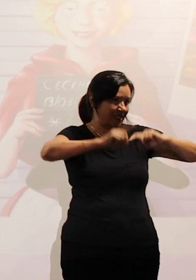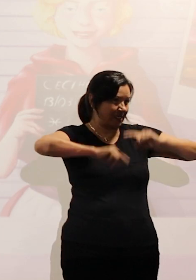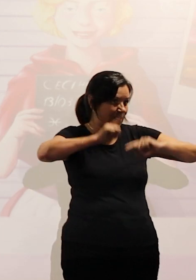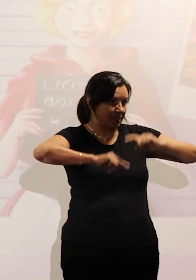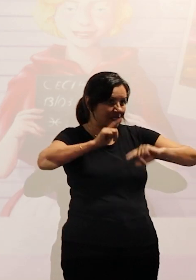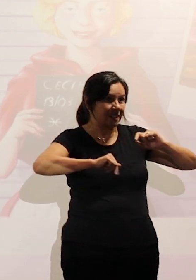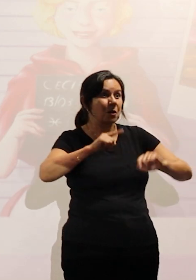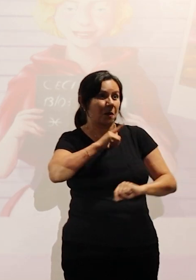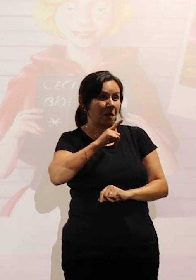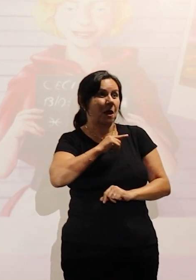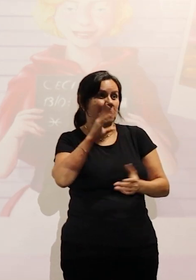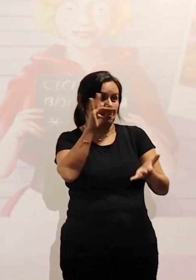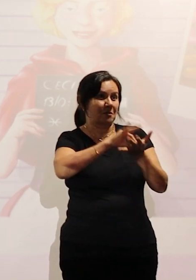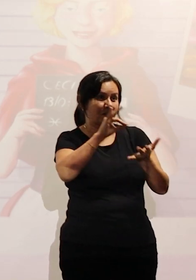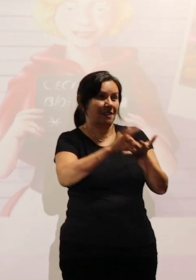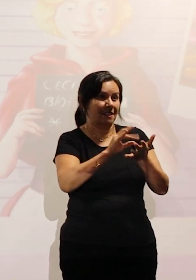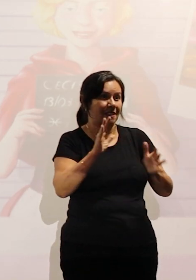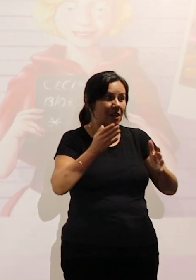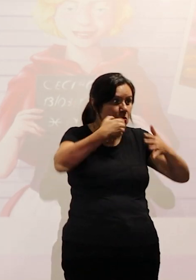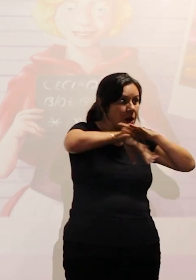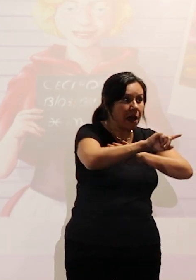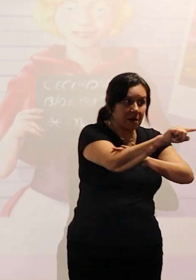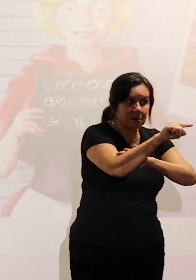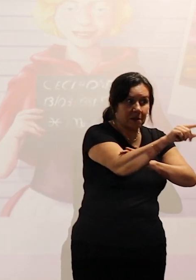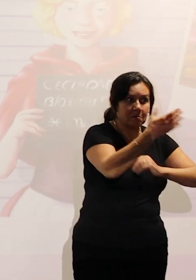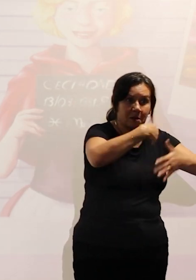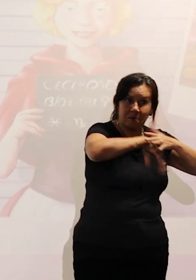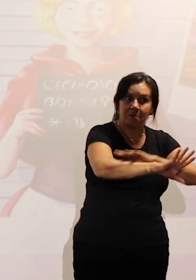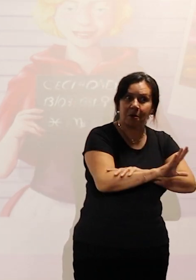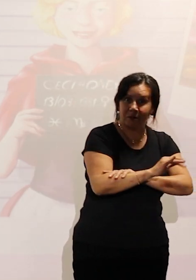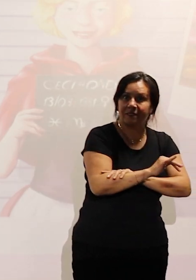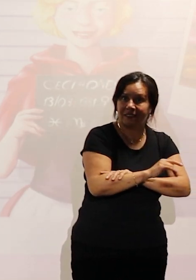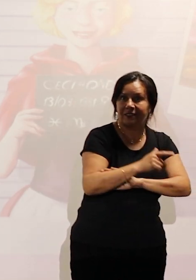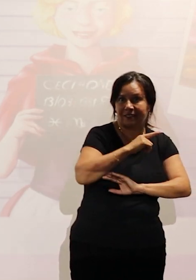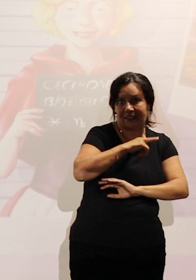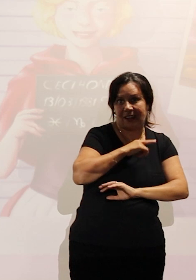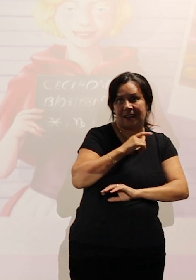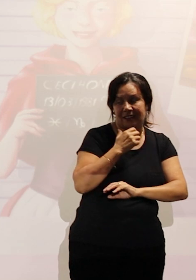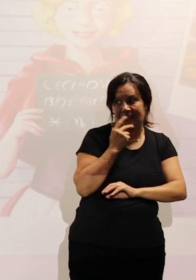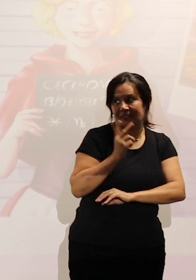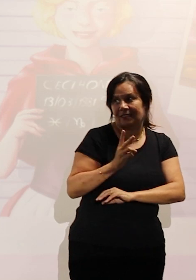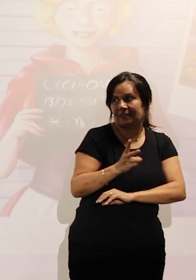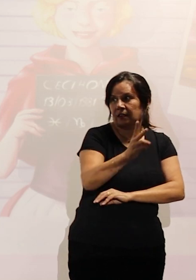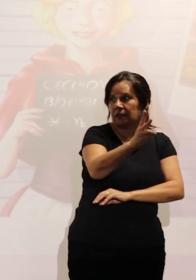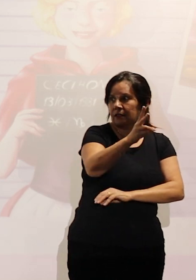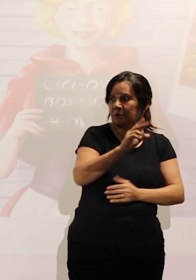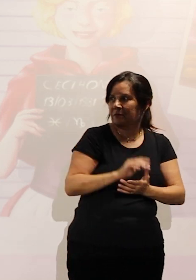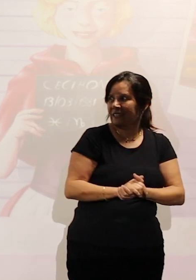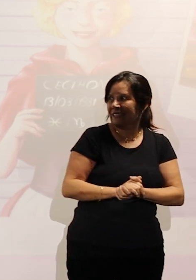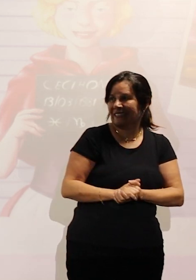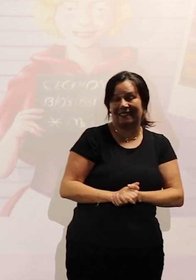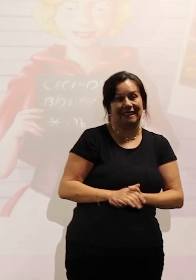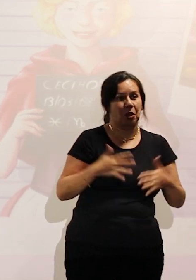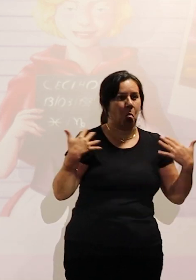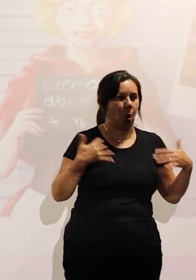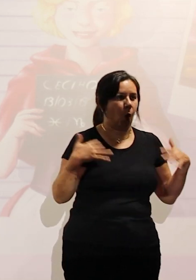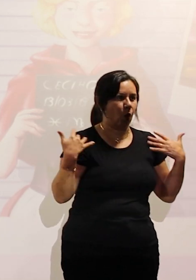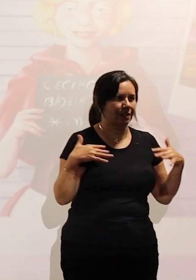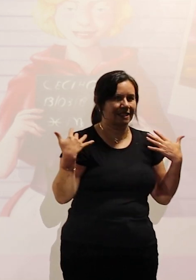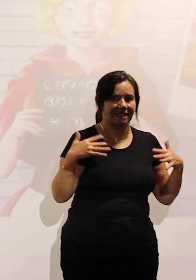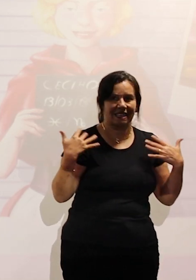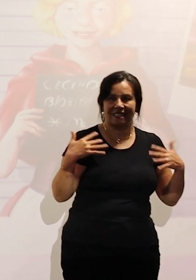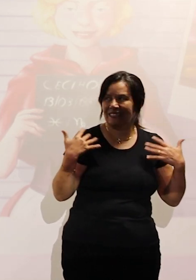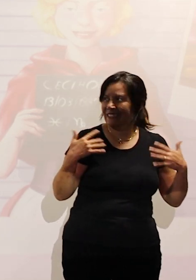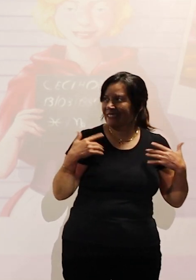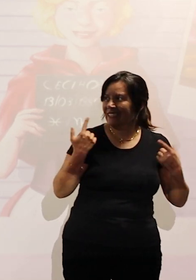que eu tenho de verdade, coisas que às vezes eu carrego na minha bolsa, assim, inclusive um nunchaku, eu tenho um nunchaku que às vezes eu carrego na minha bolsa. Por